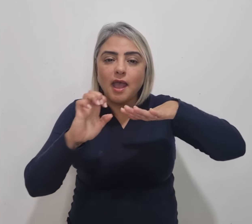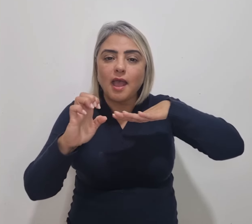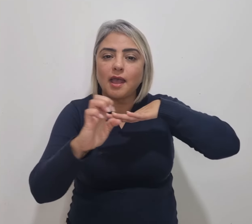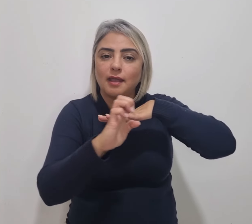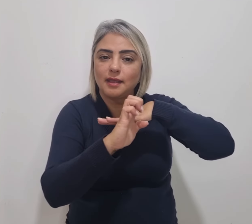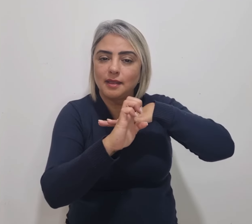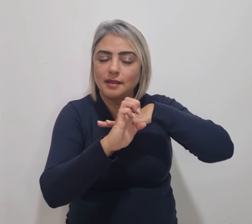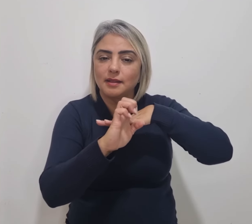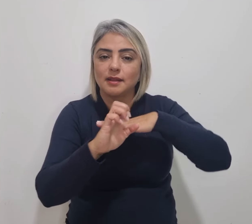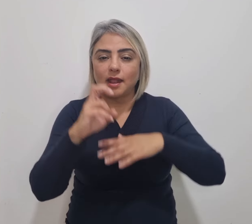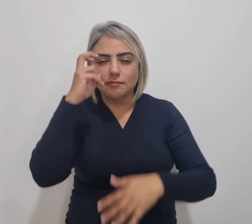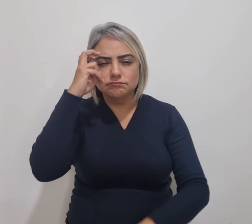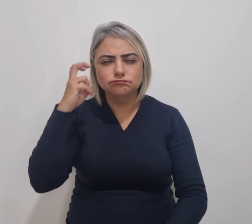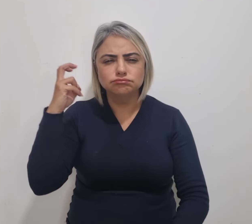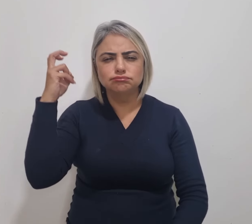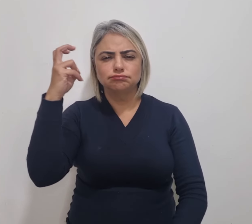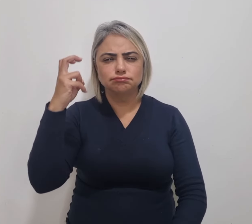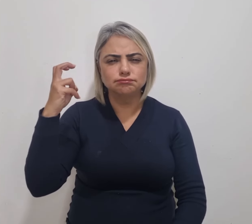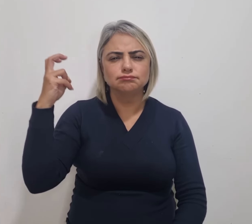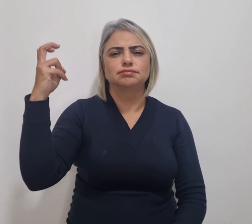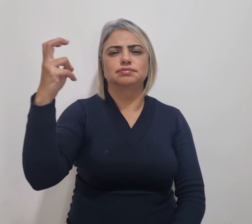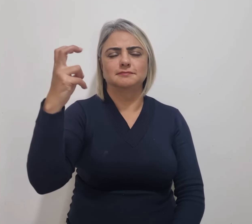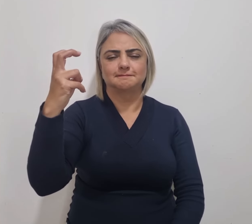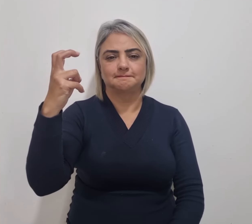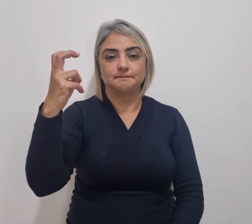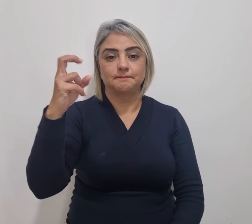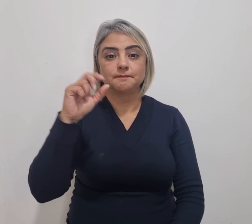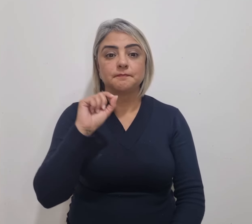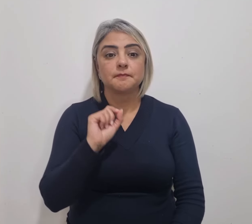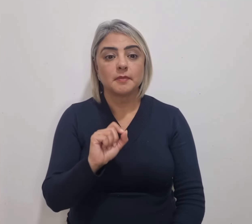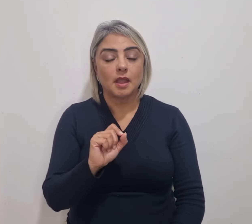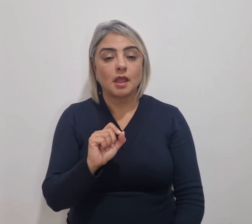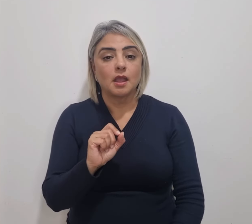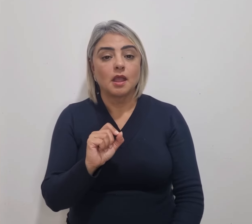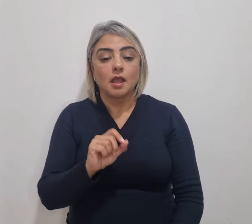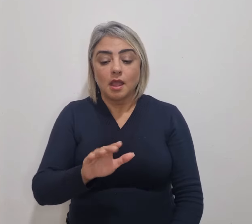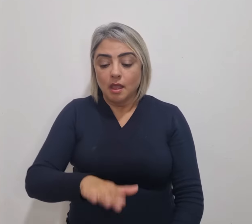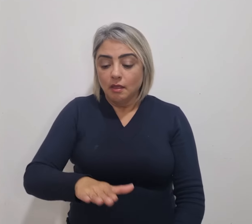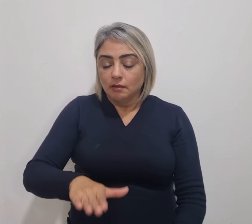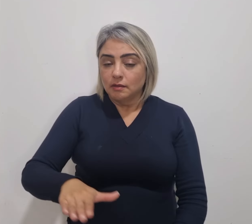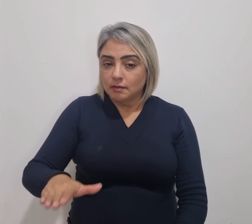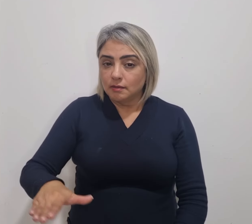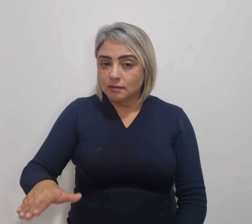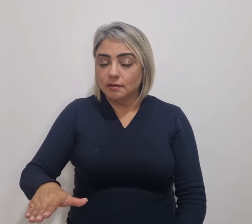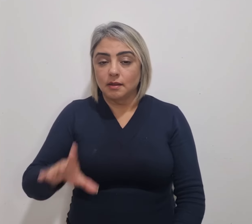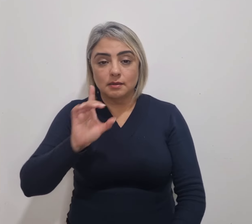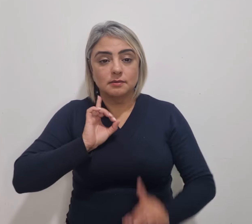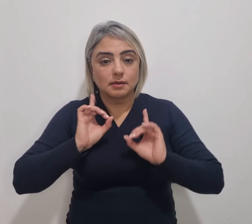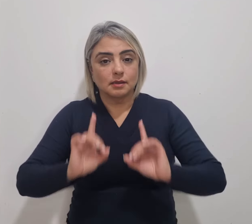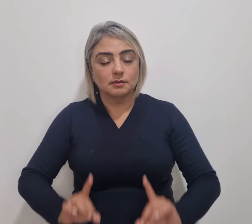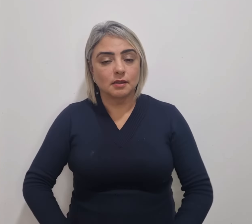Altas habilidades e superdotação, infantilização na deficiência intelectual,